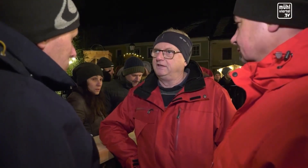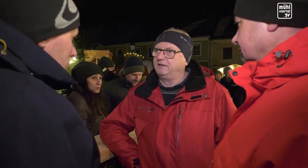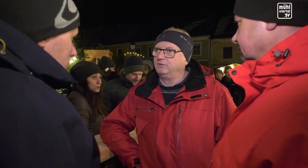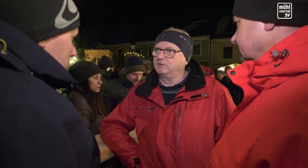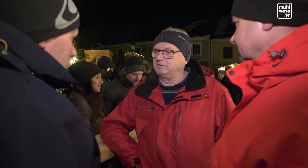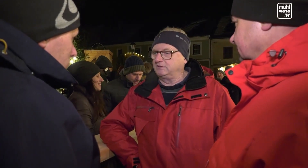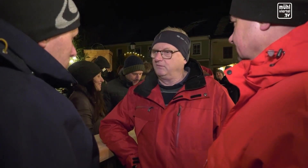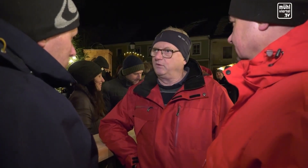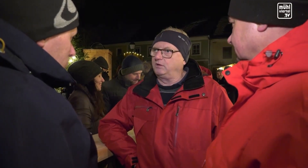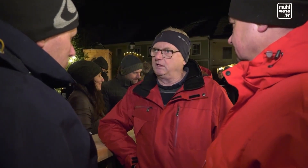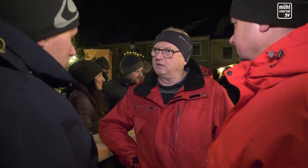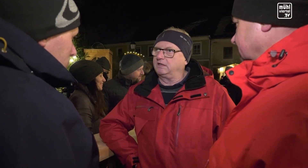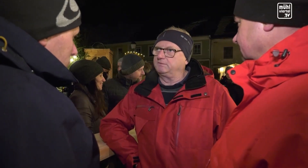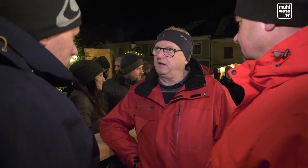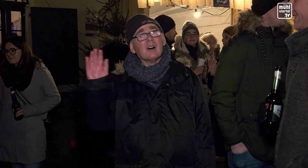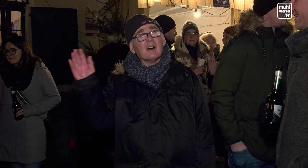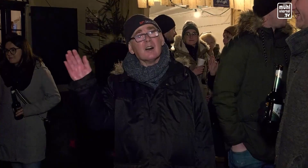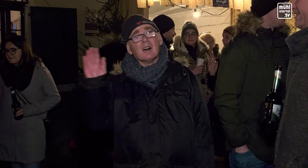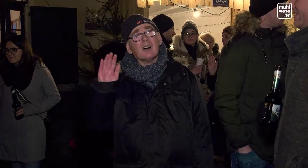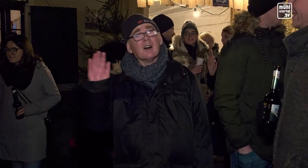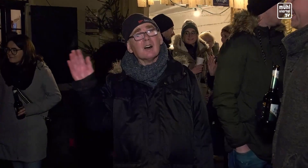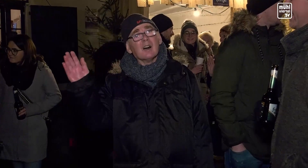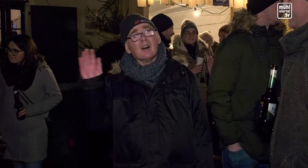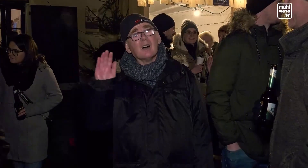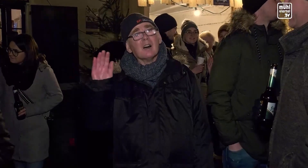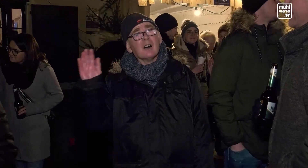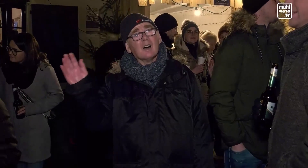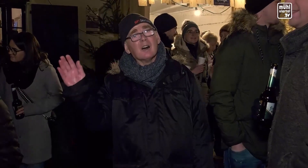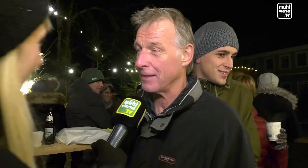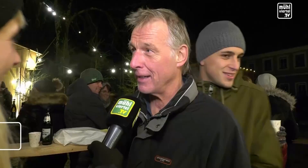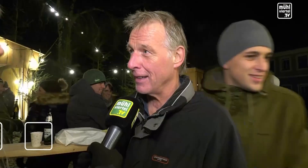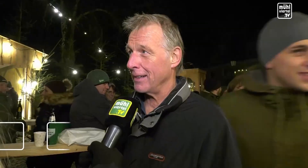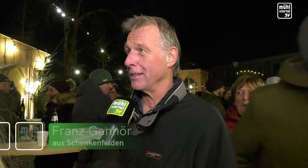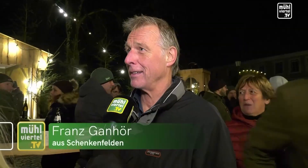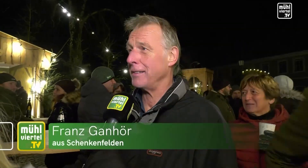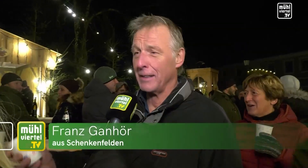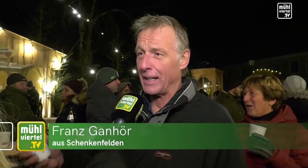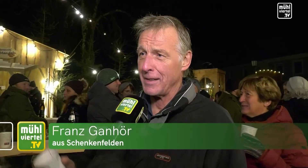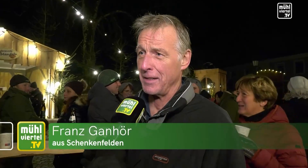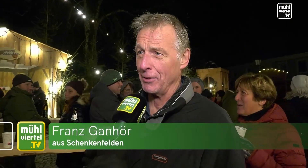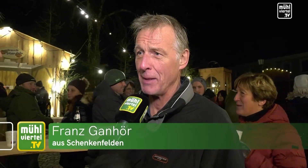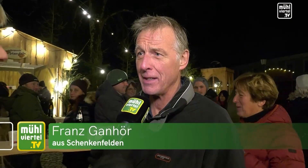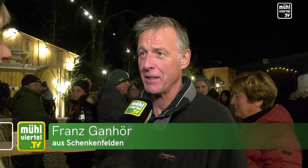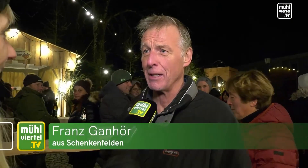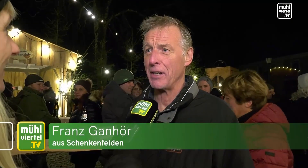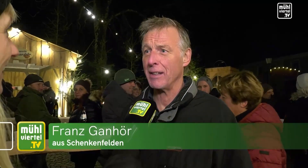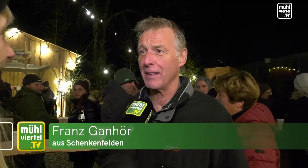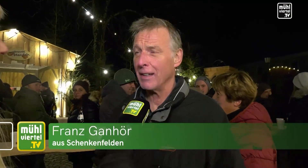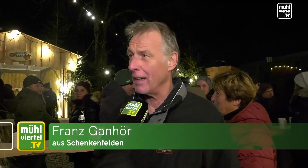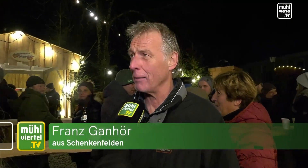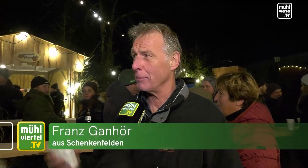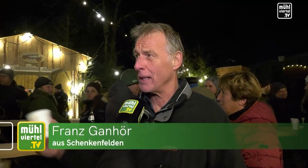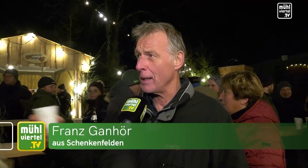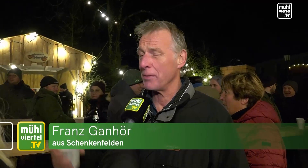zu Schengen-Feld dazu und für uns ist das überhaupt kein Problem. Was mich da herzieht, ja, das ist ja Tradition, bitte ich gar schon